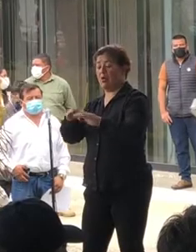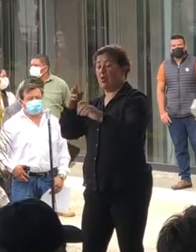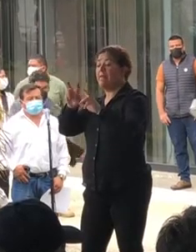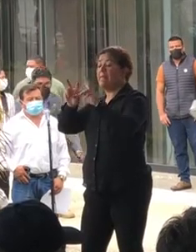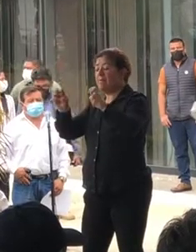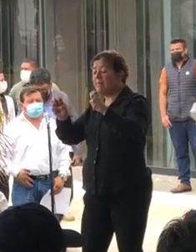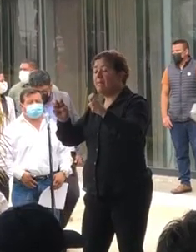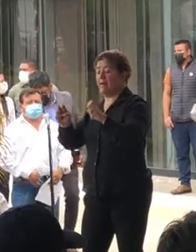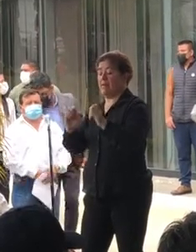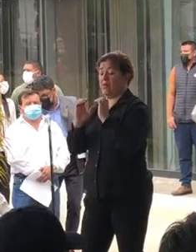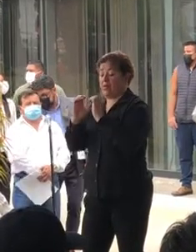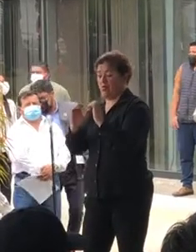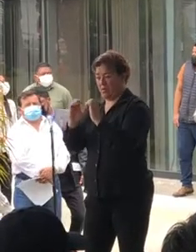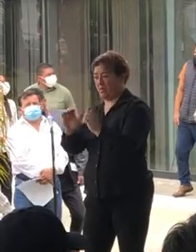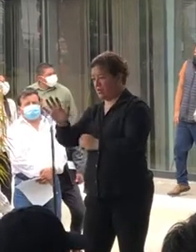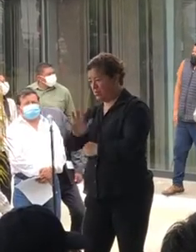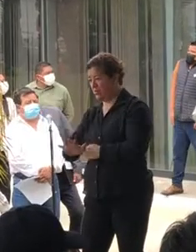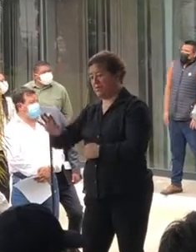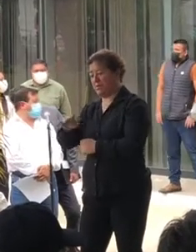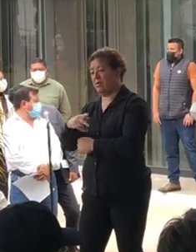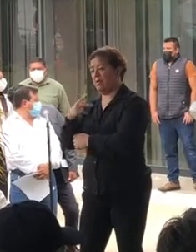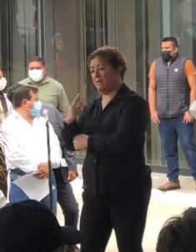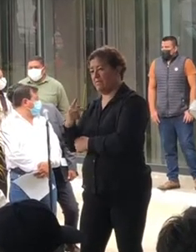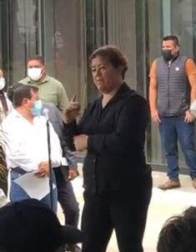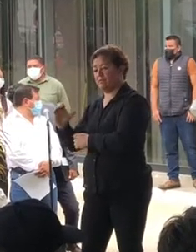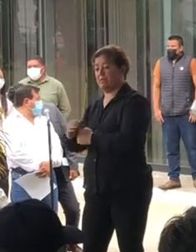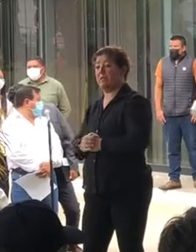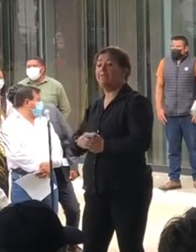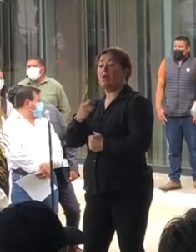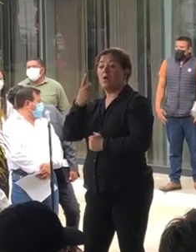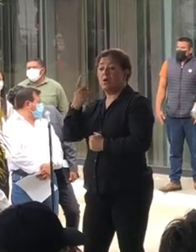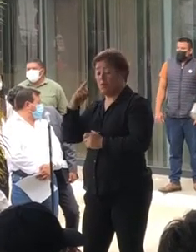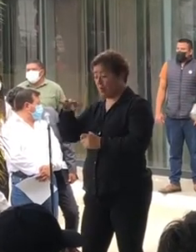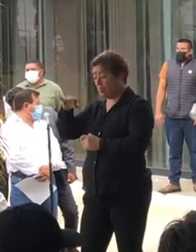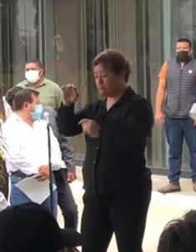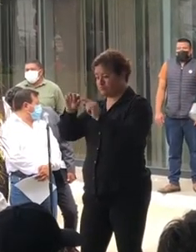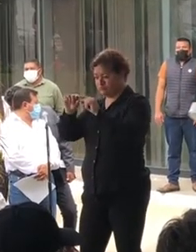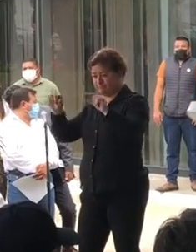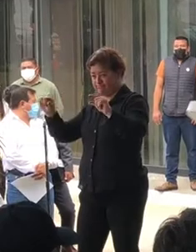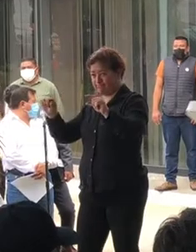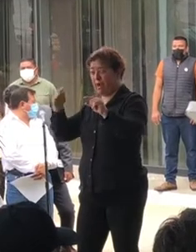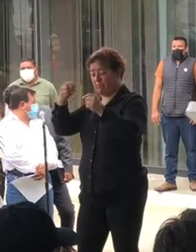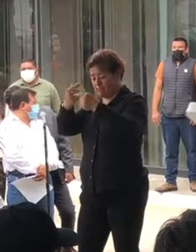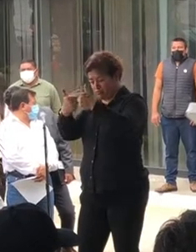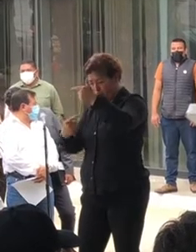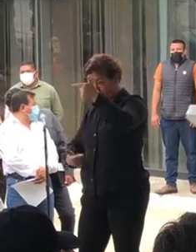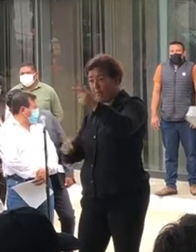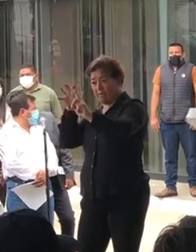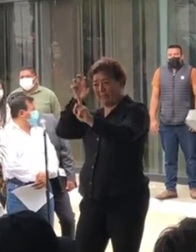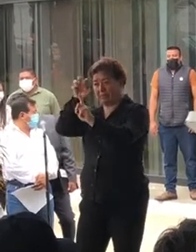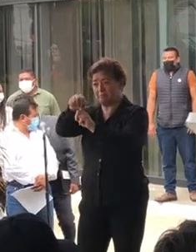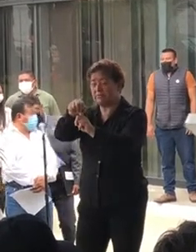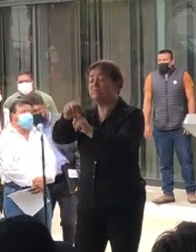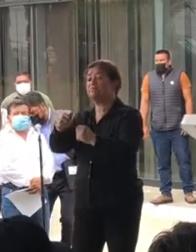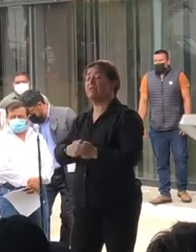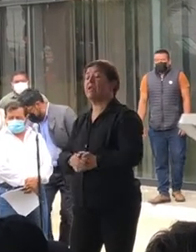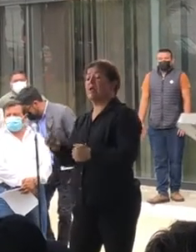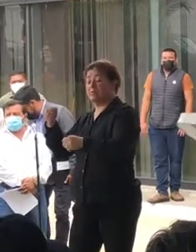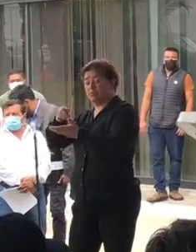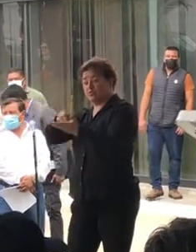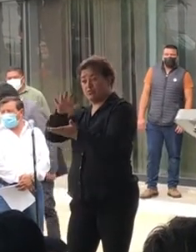protección civil y una de las líneas de acción para alcanzar este objetivo es implementar la instrumentación del sistema